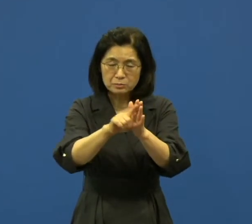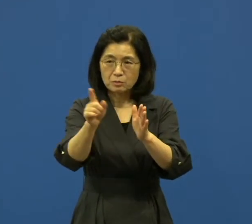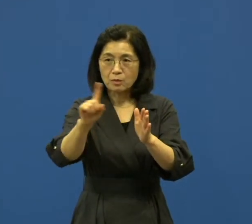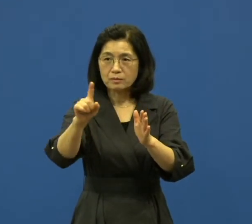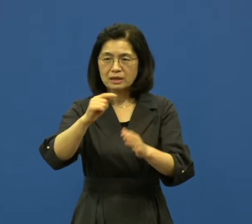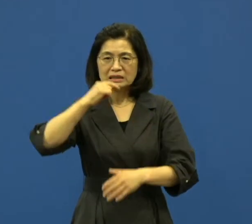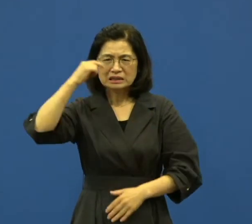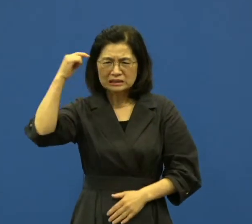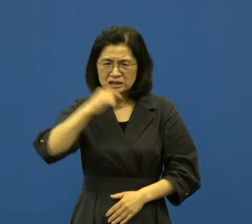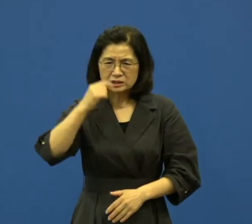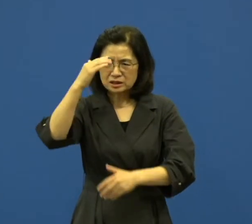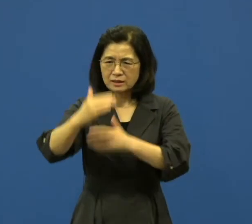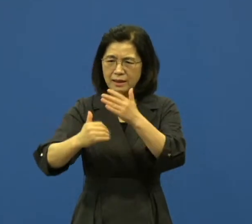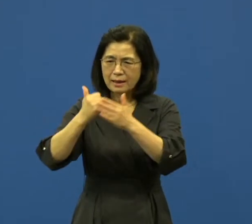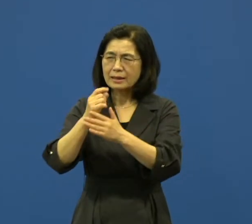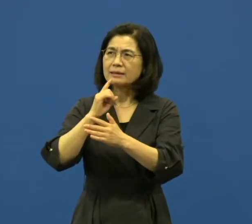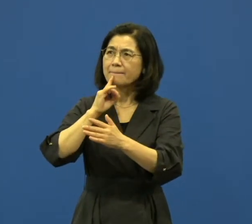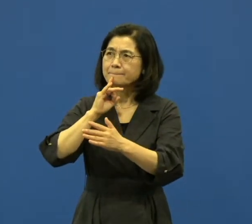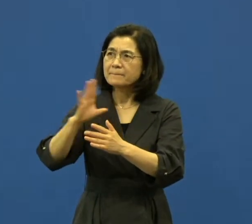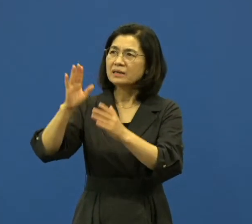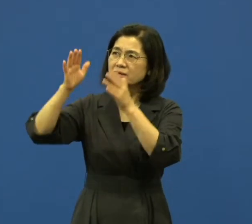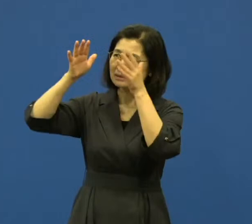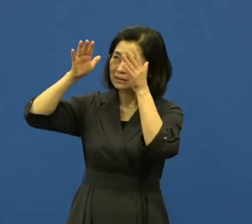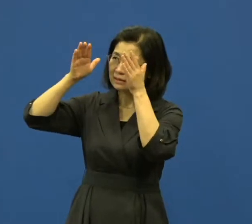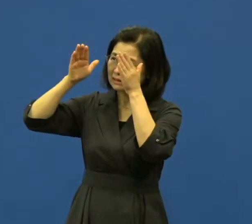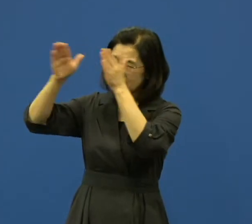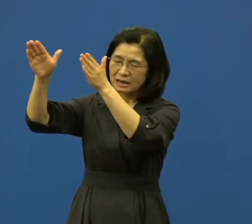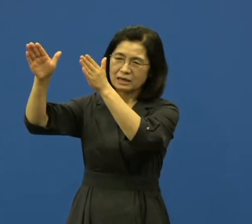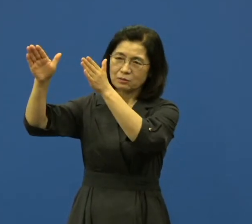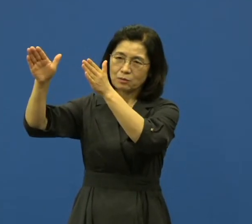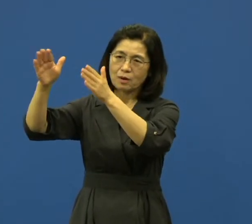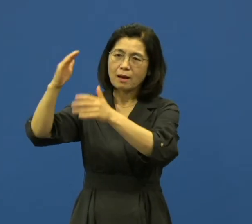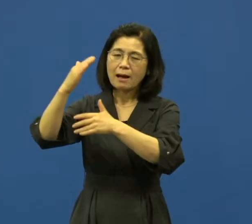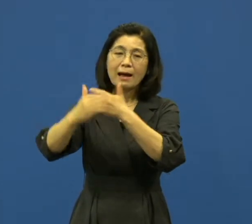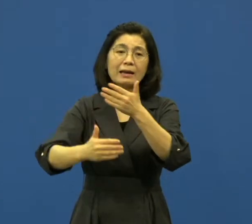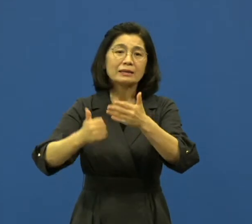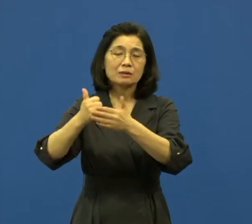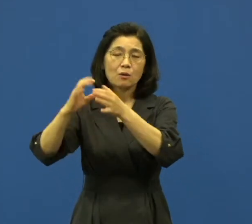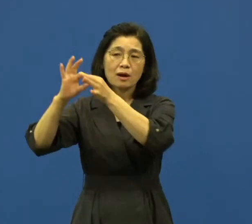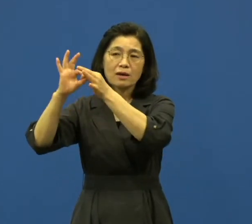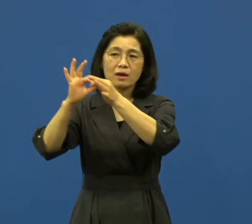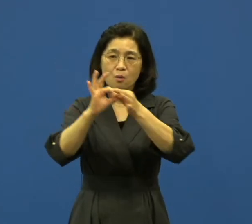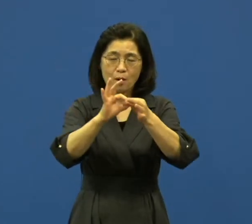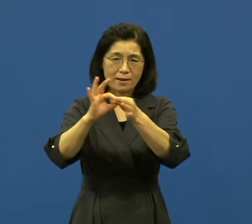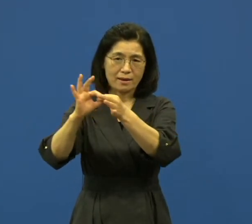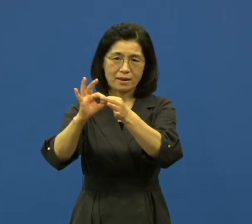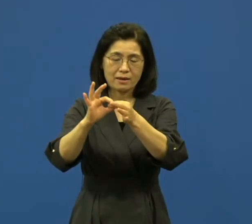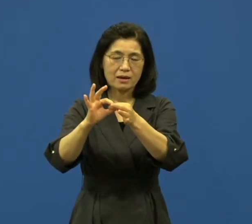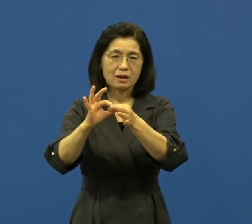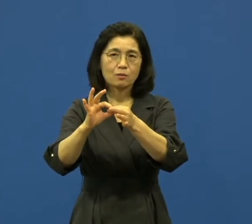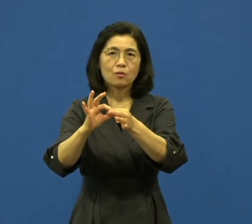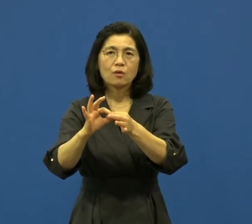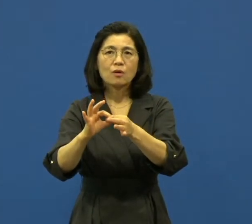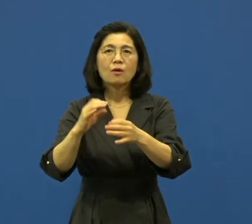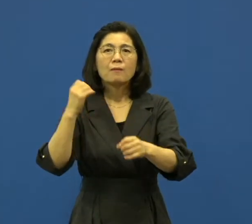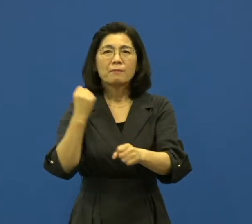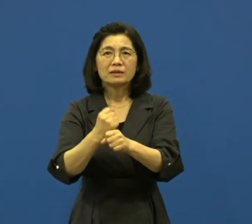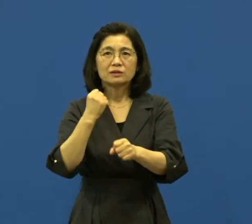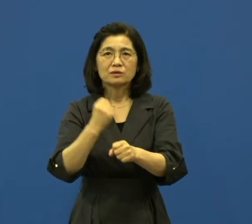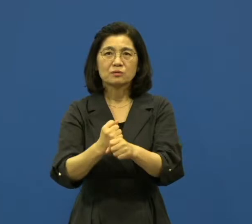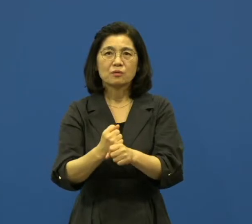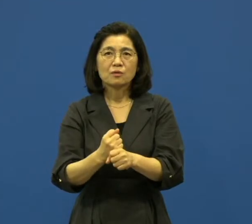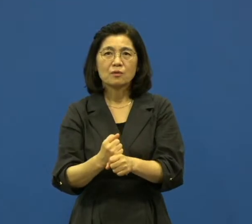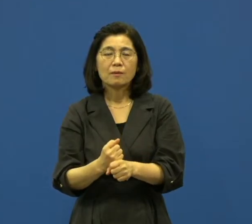것입니다. 믿음으로 하나님과의 관계를 열고 믿음이 자란다는 것은 하나님과의 관계가